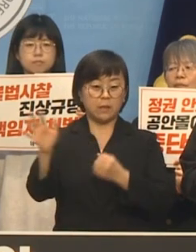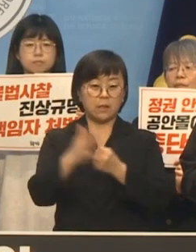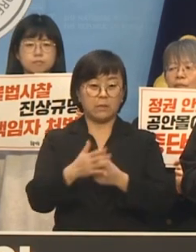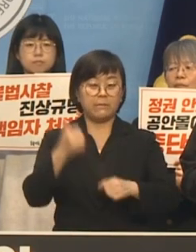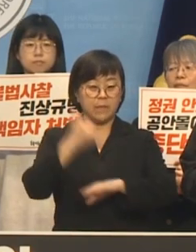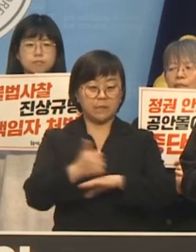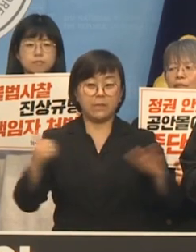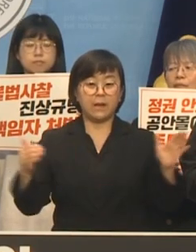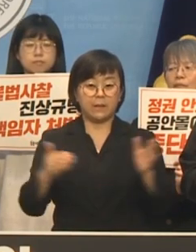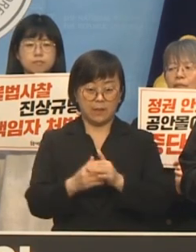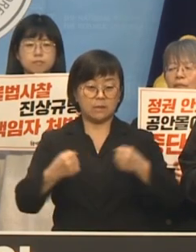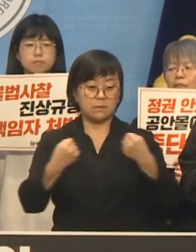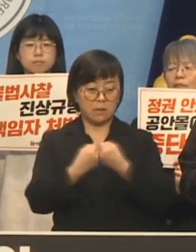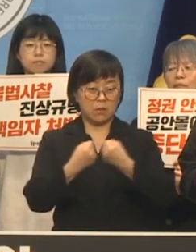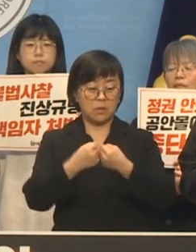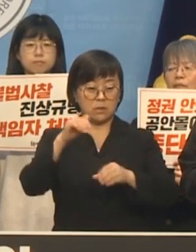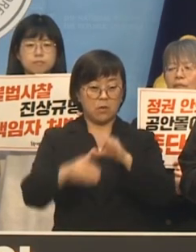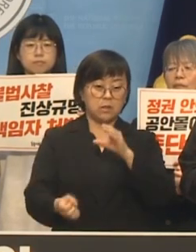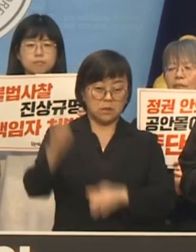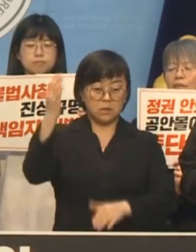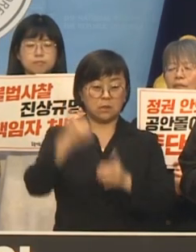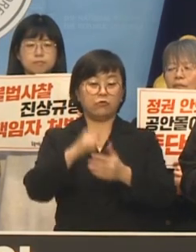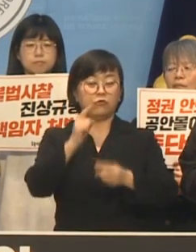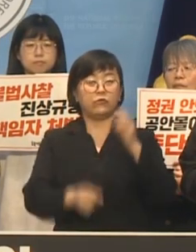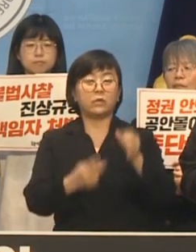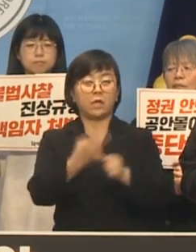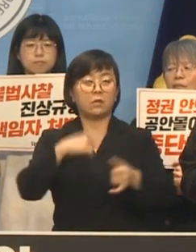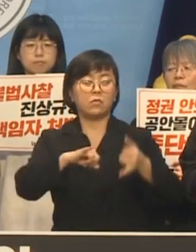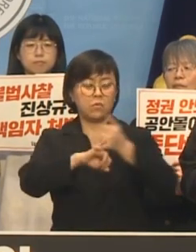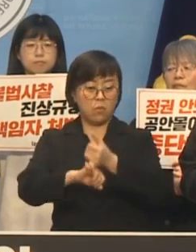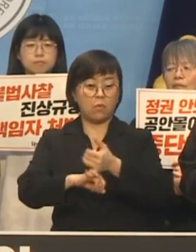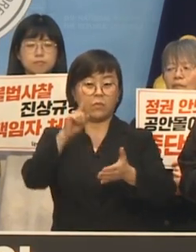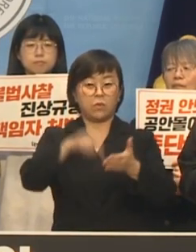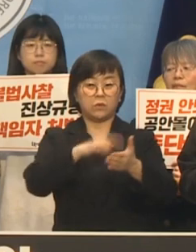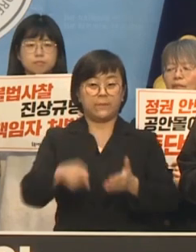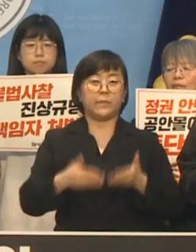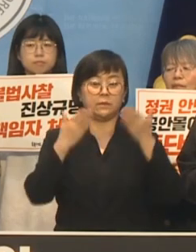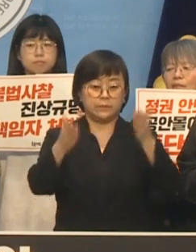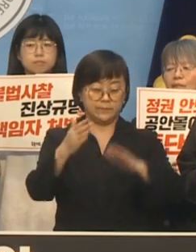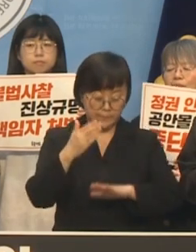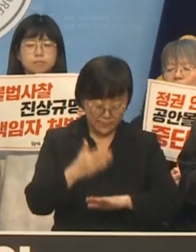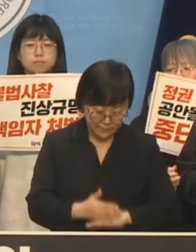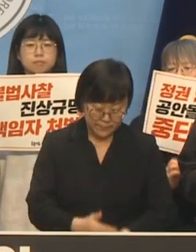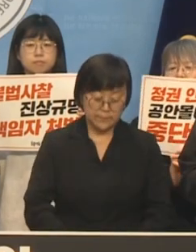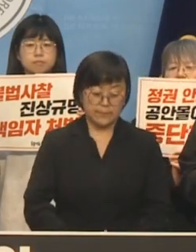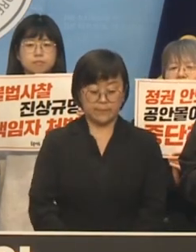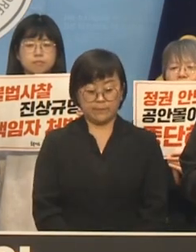싸우겠습니다. 총선 승리 그리고 윤석열 탄핵으로 반드시 보답하겠습니다. 감사합니다.